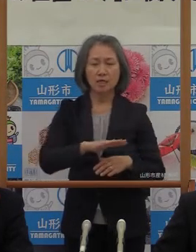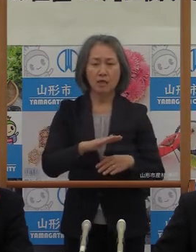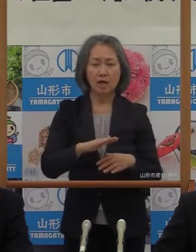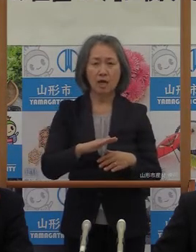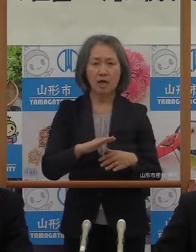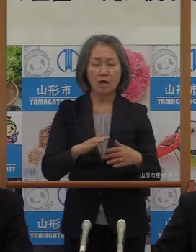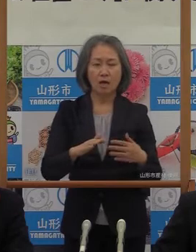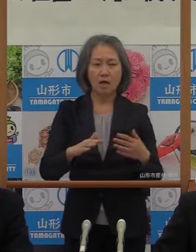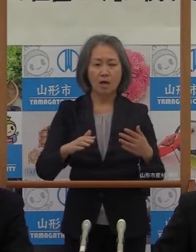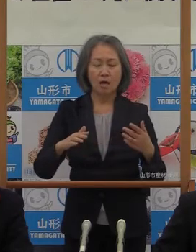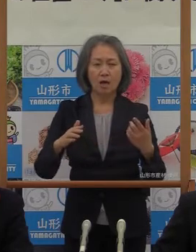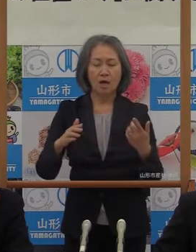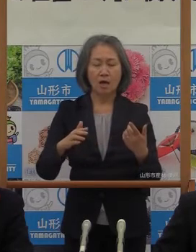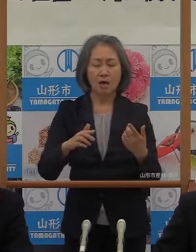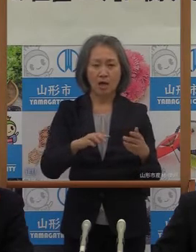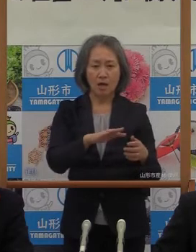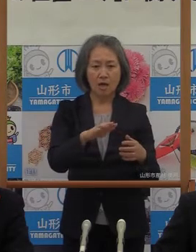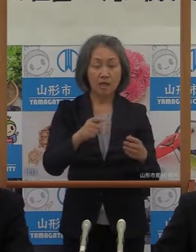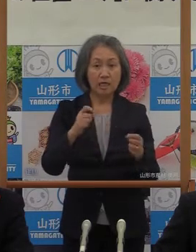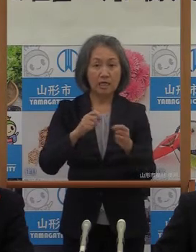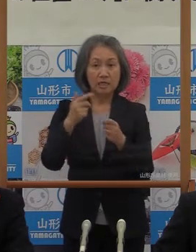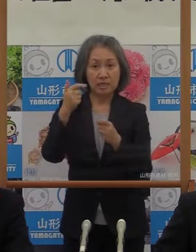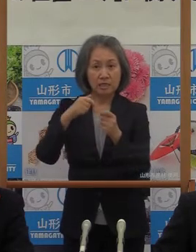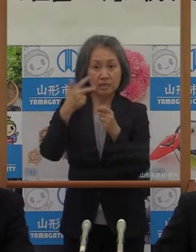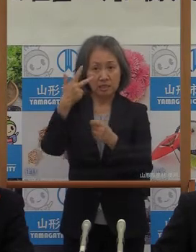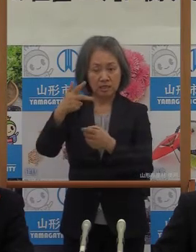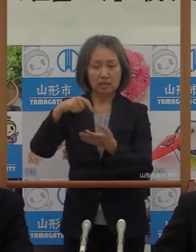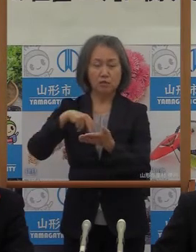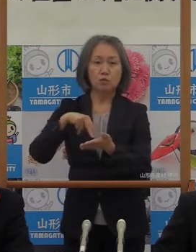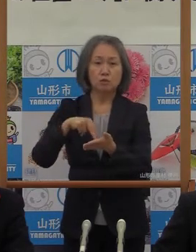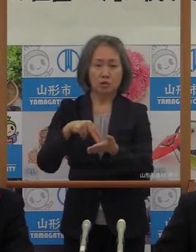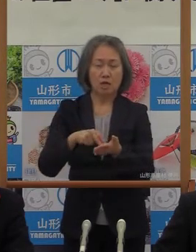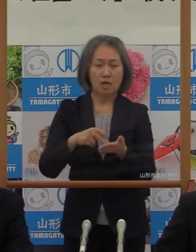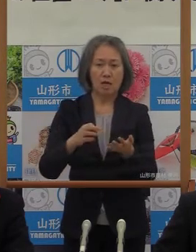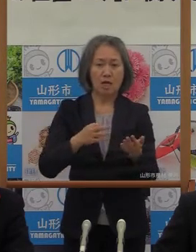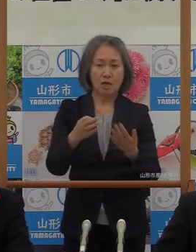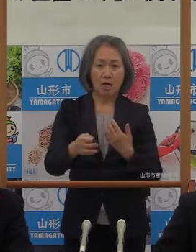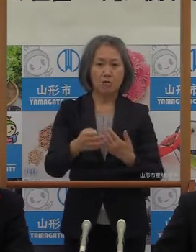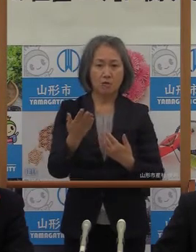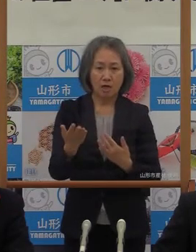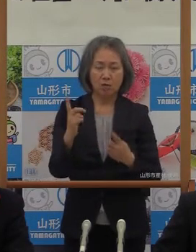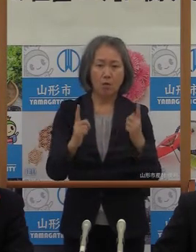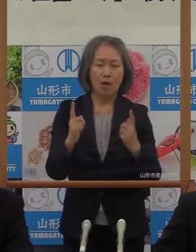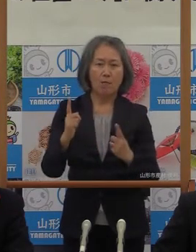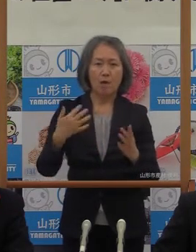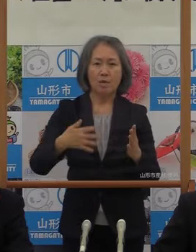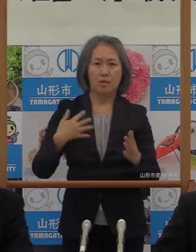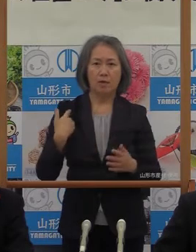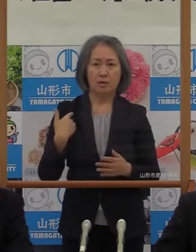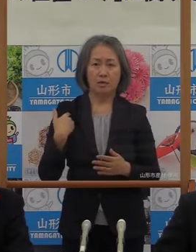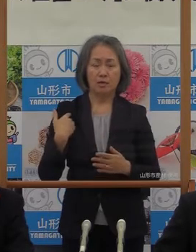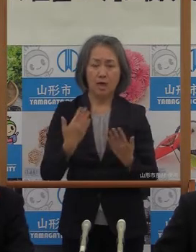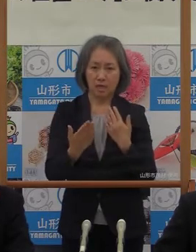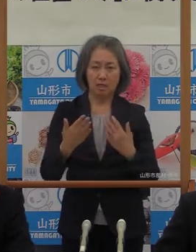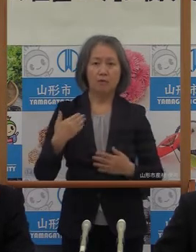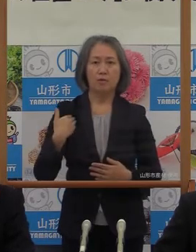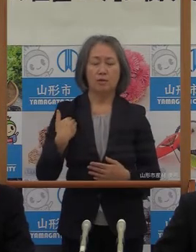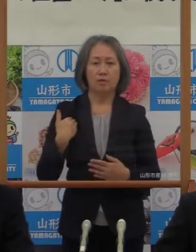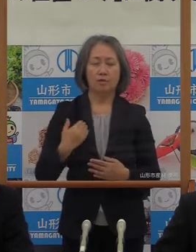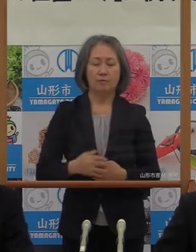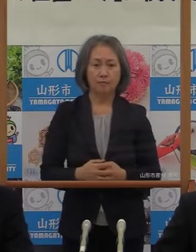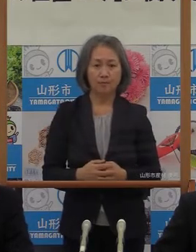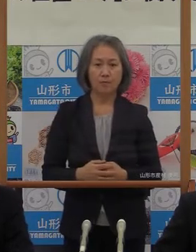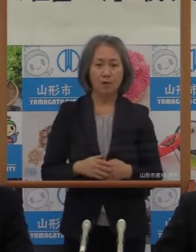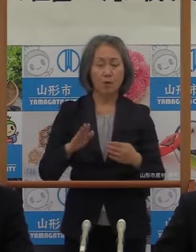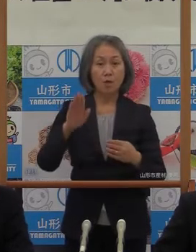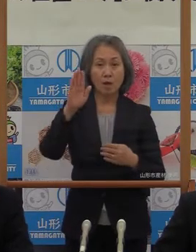市の取得面積、買収面積にはならないかなと思います。 でこれから公園緑地